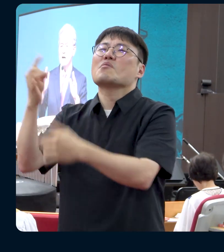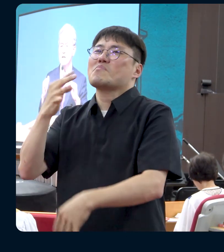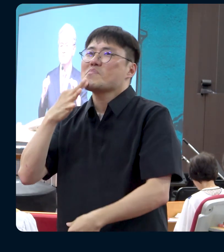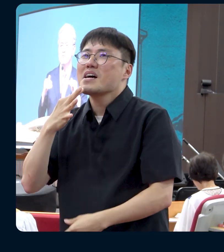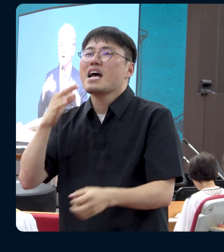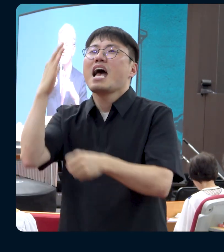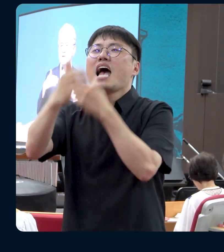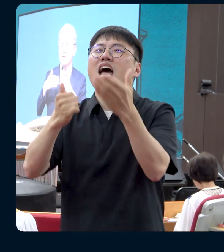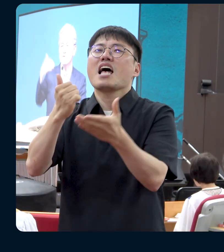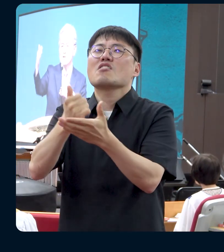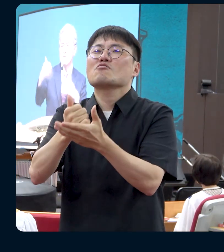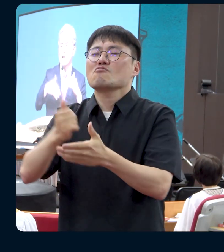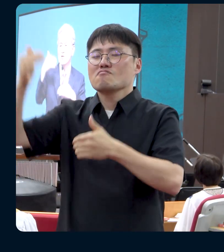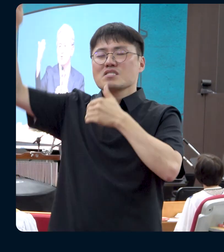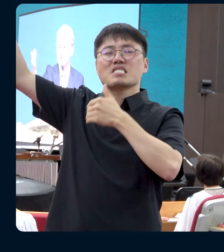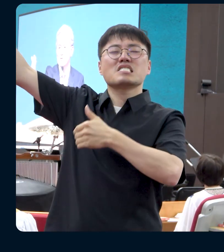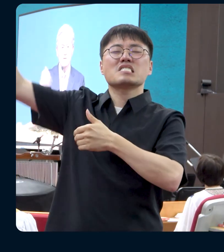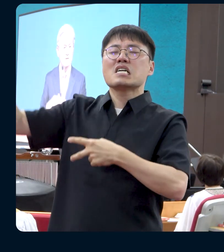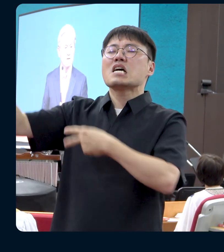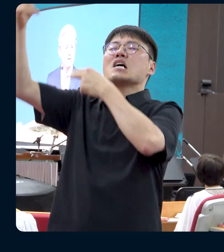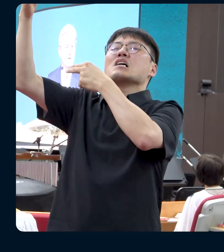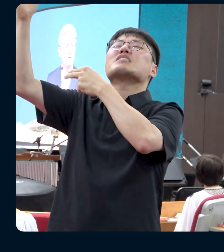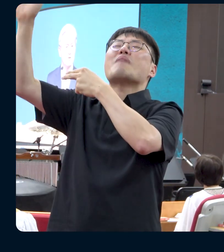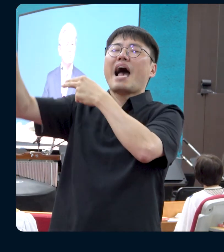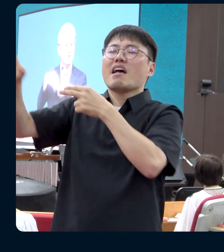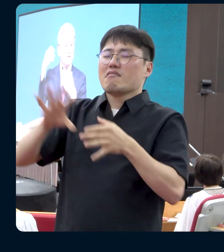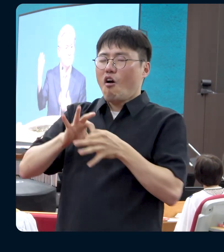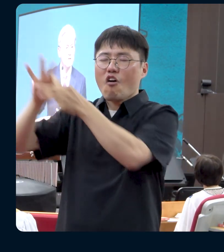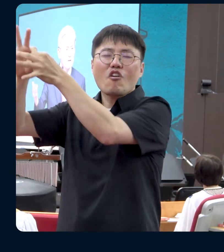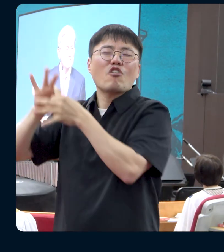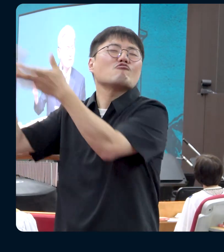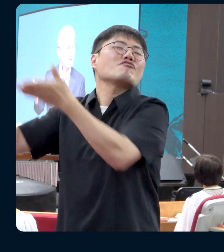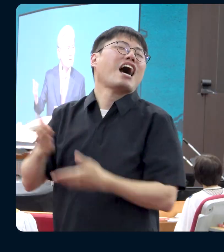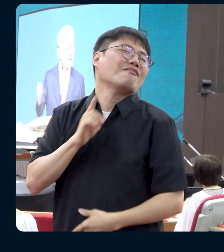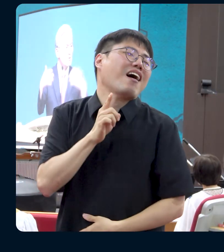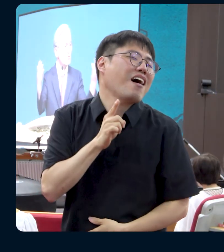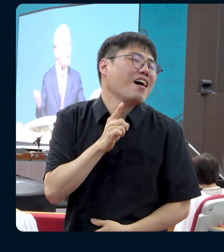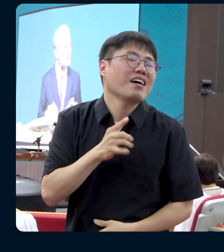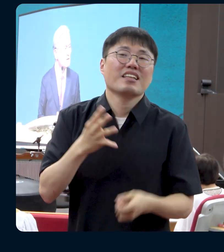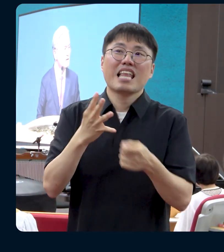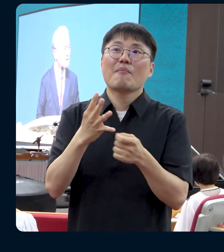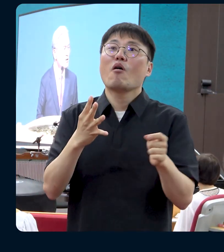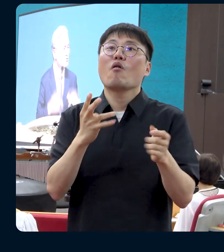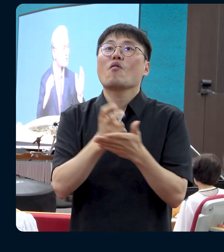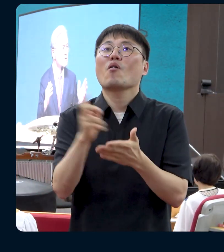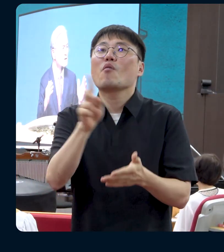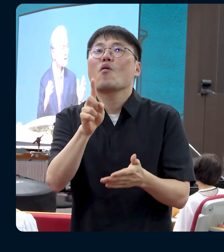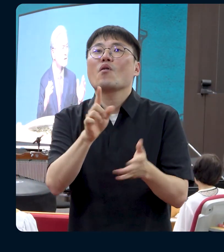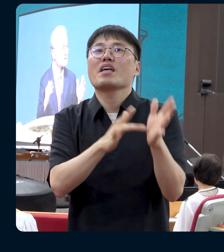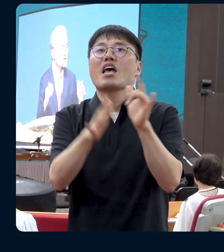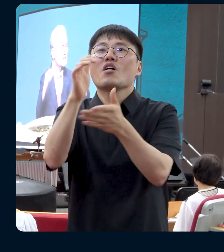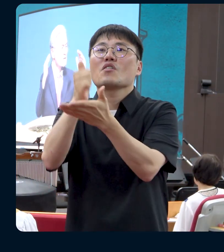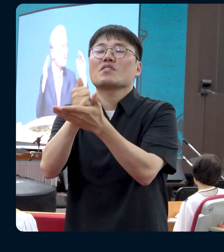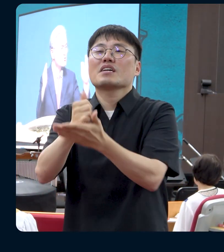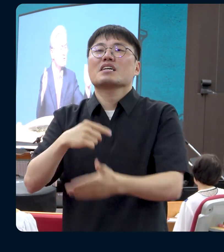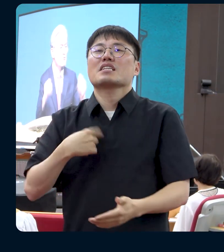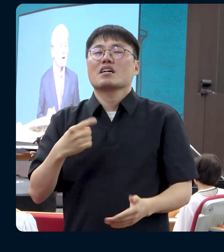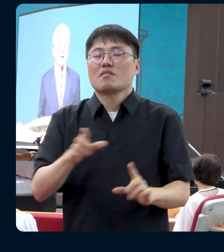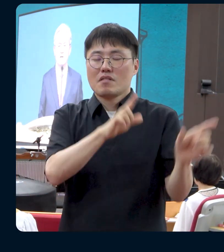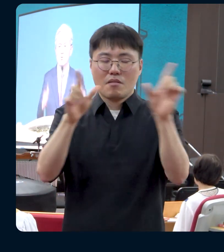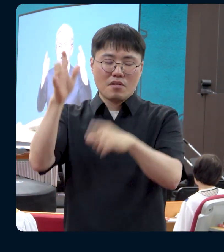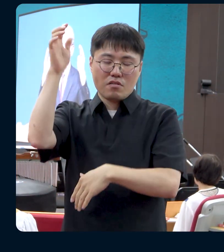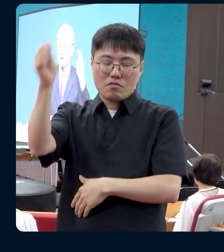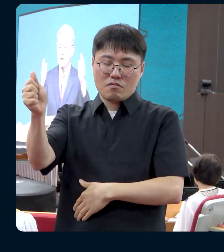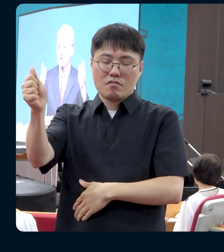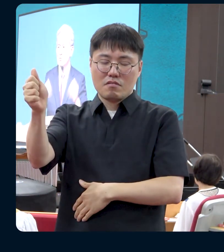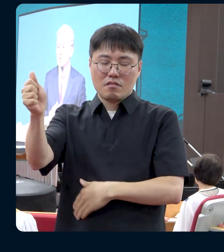그분만이 하나님과의 우리의 끊어진 관계를 이어주는 그런 분이십니다. 네 번째 원리, 예수를 자기의 삶의